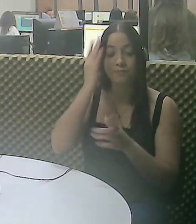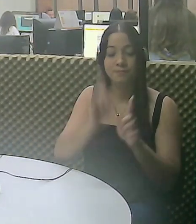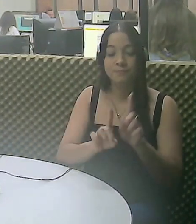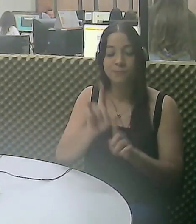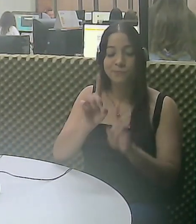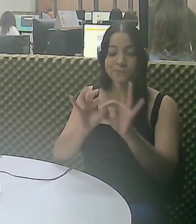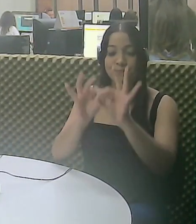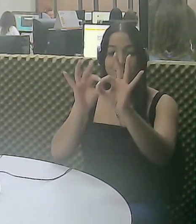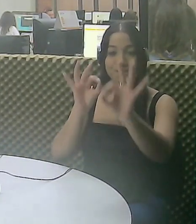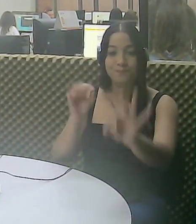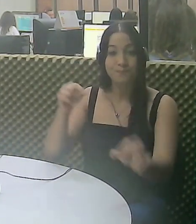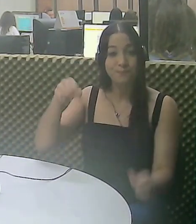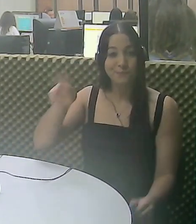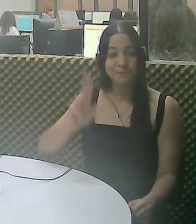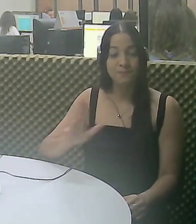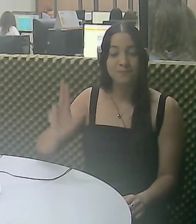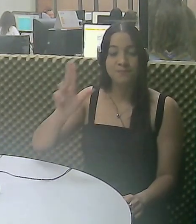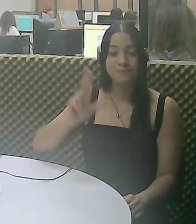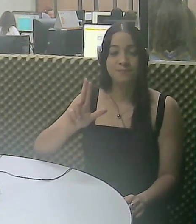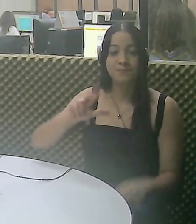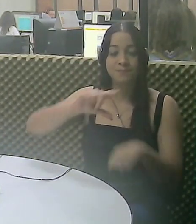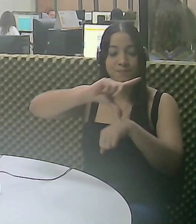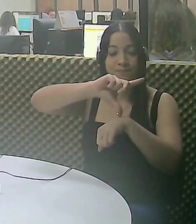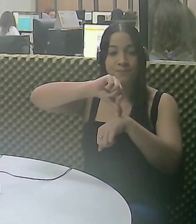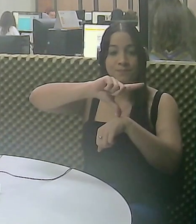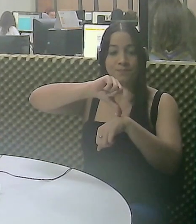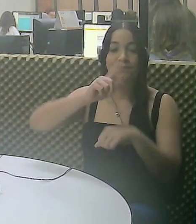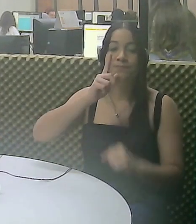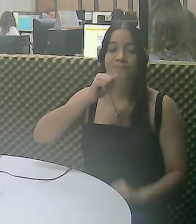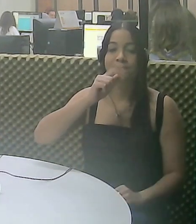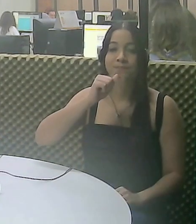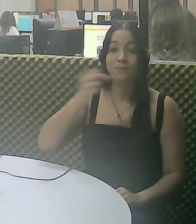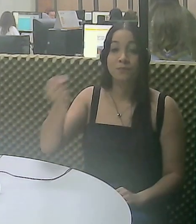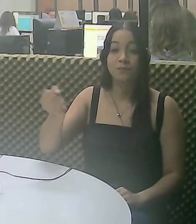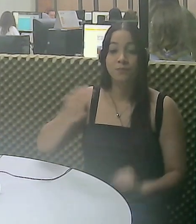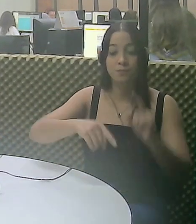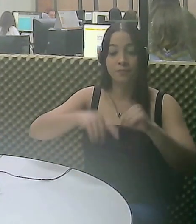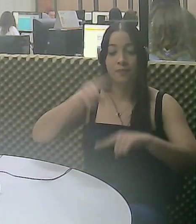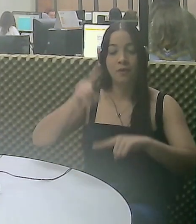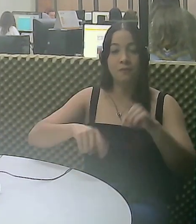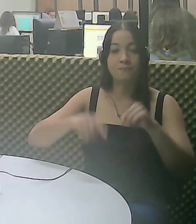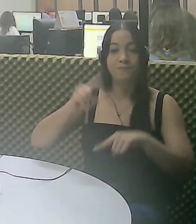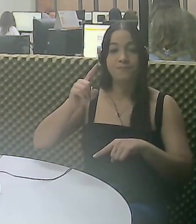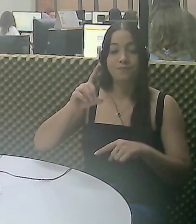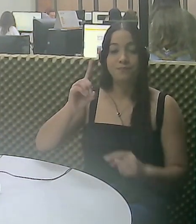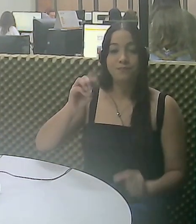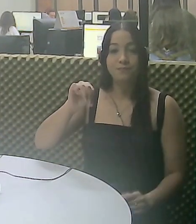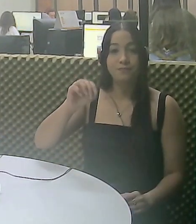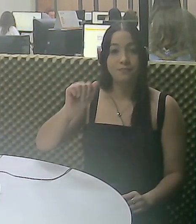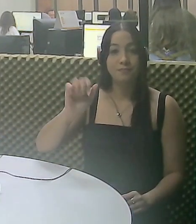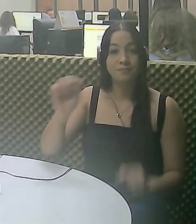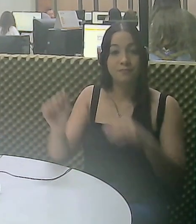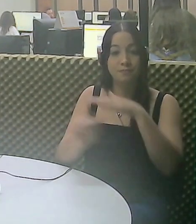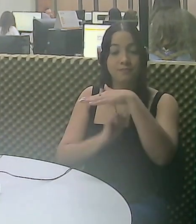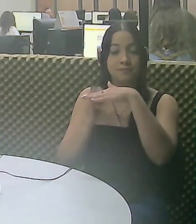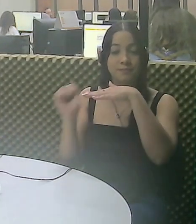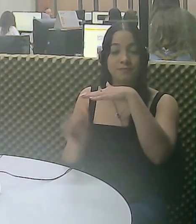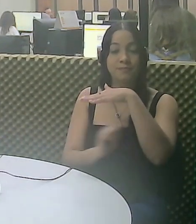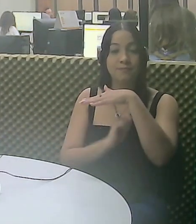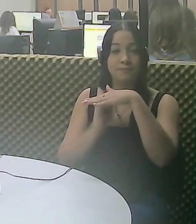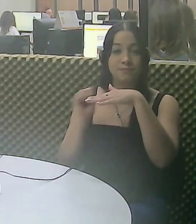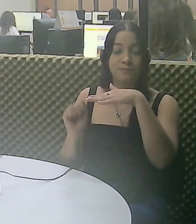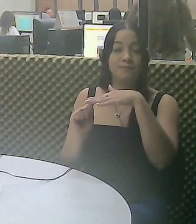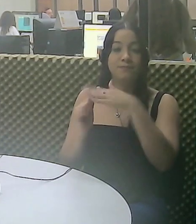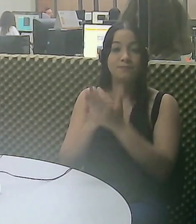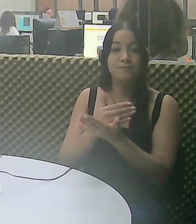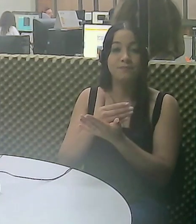Uberlândia. Os hidrômetros com telemetria são os novos equipamentos que o Departamento Municipal de Água e Esgoto,